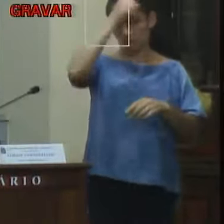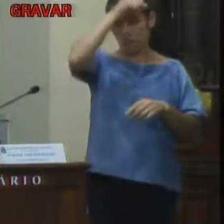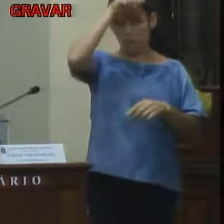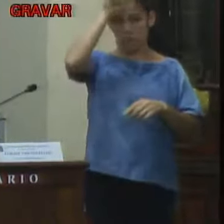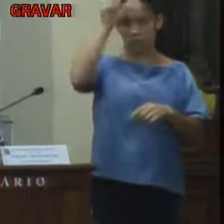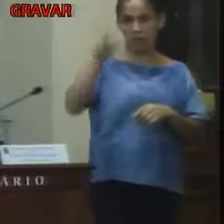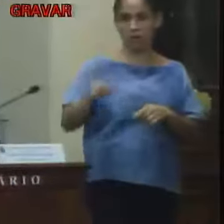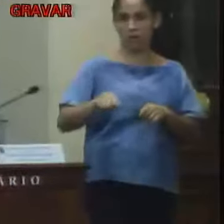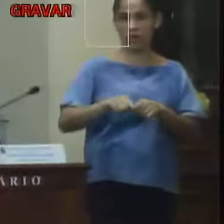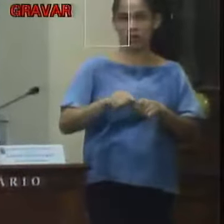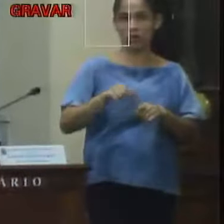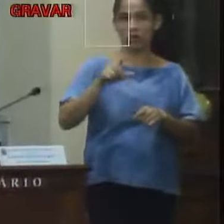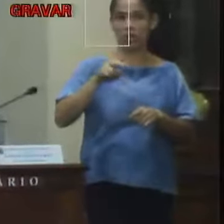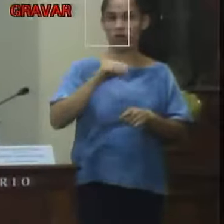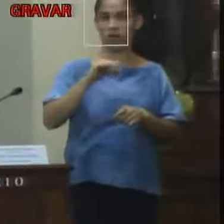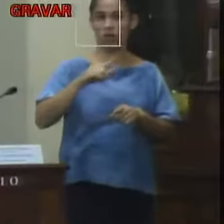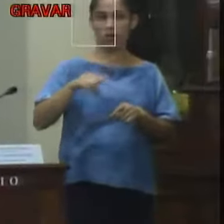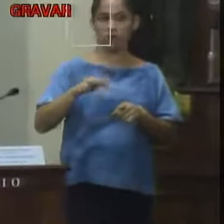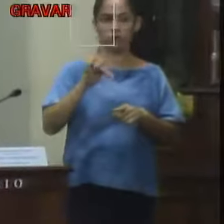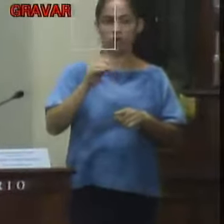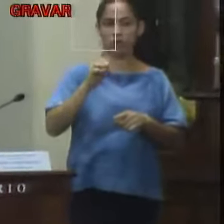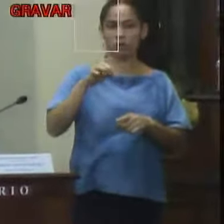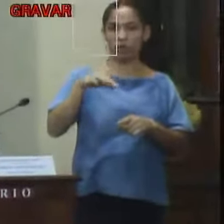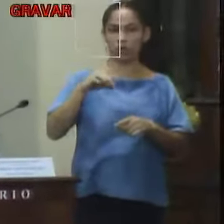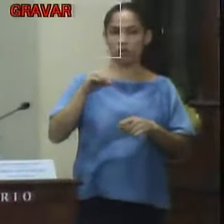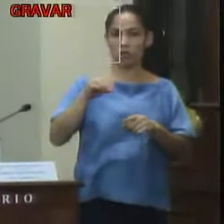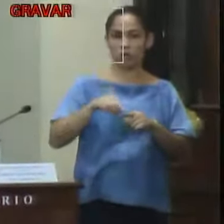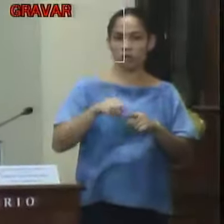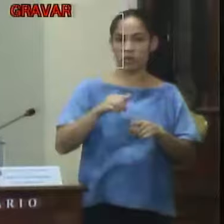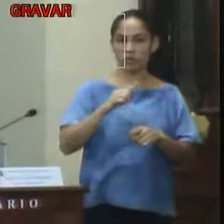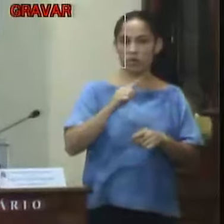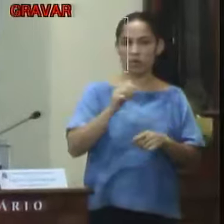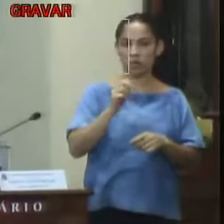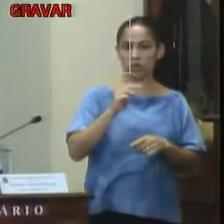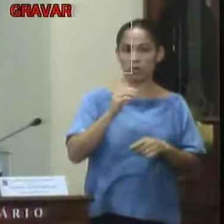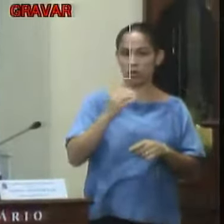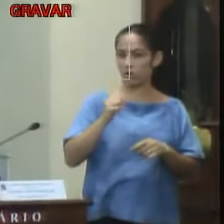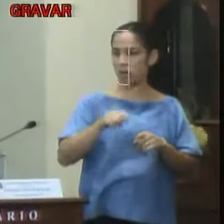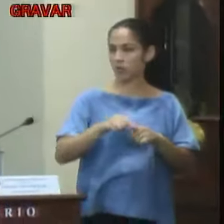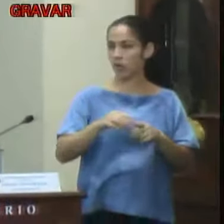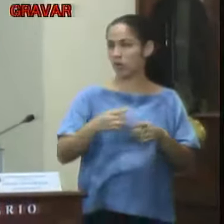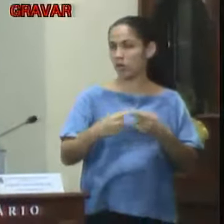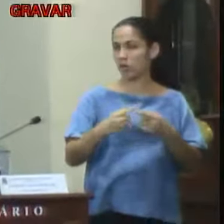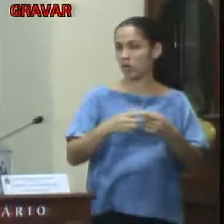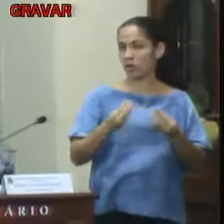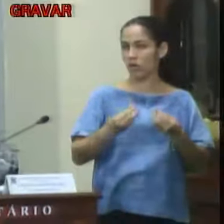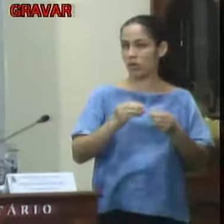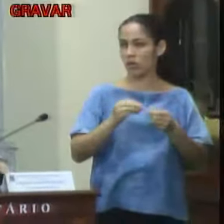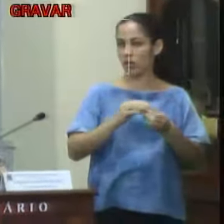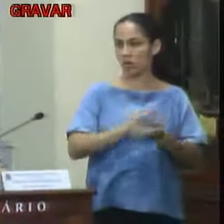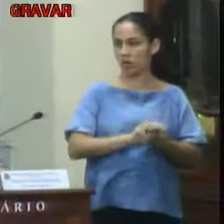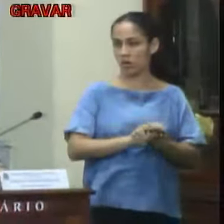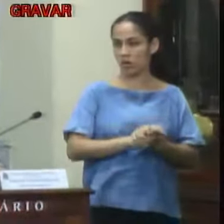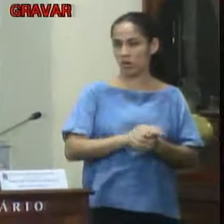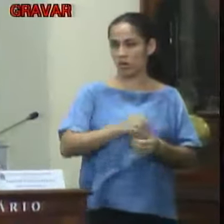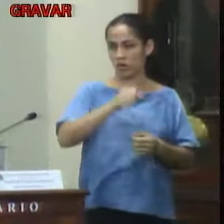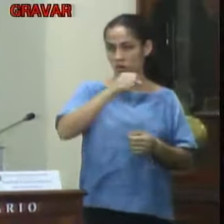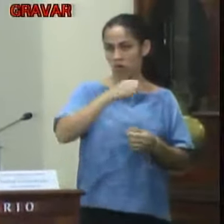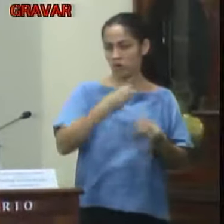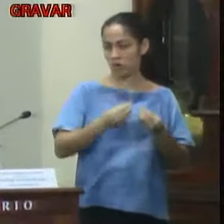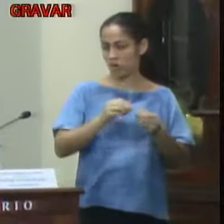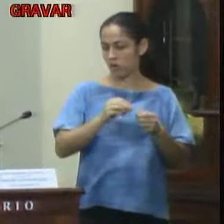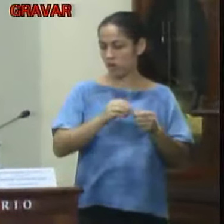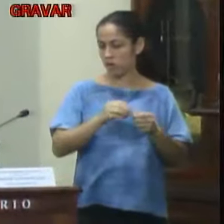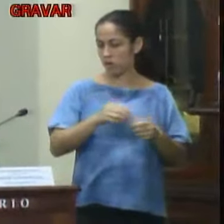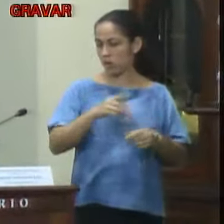de Valença, Luiz Fernando Furtado da Graça, com a indicação no sentido de que a mencionada autoridade municipal determine a recuperação